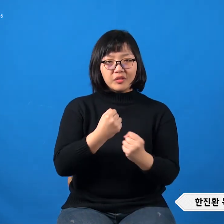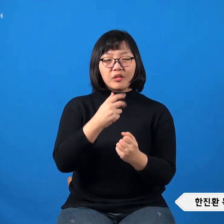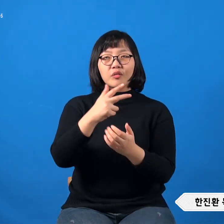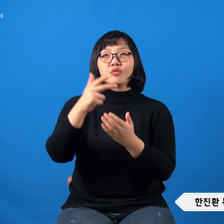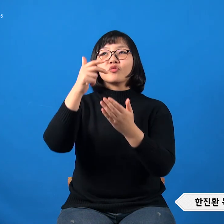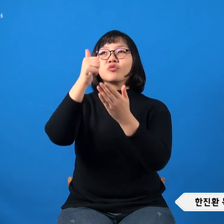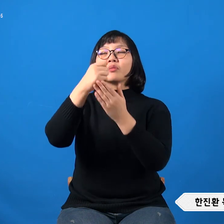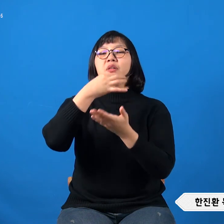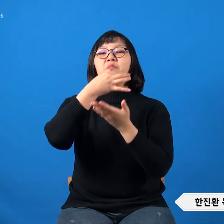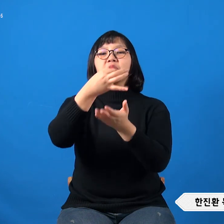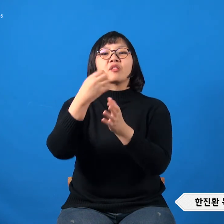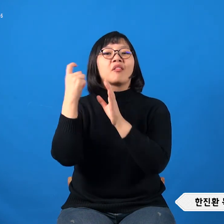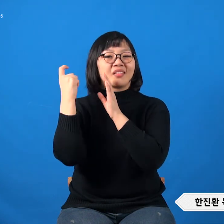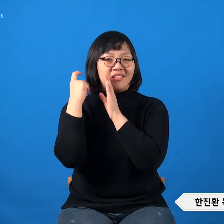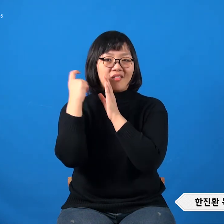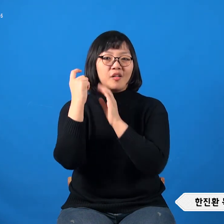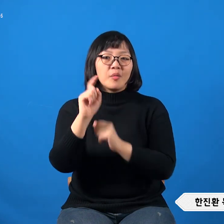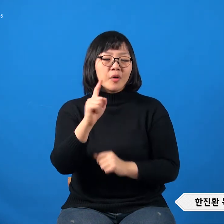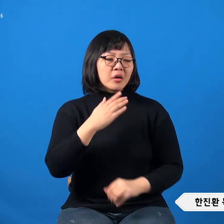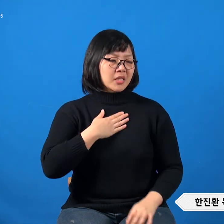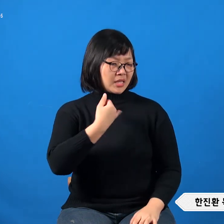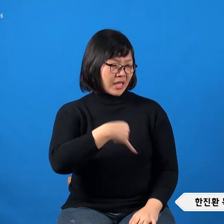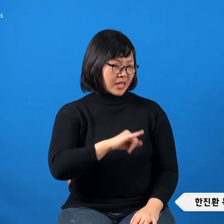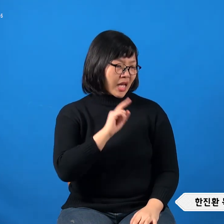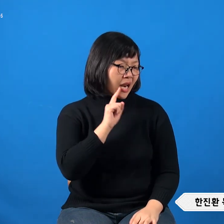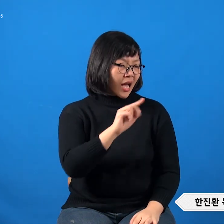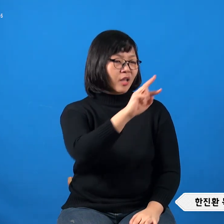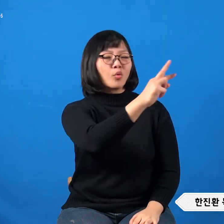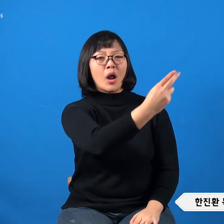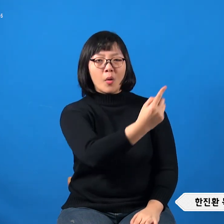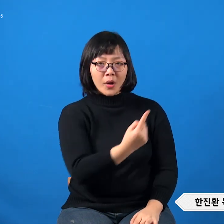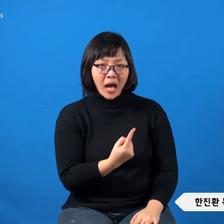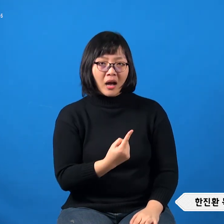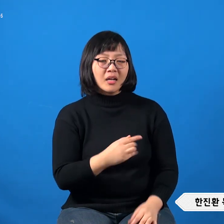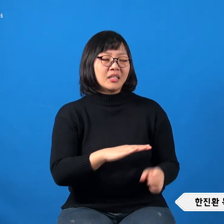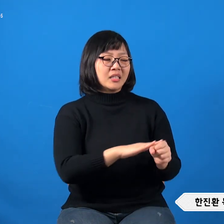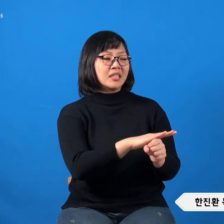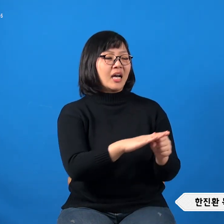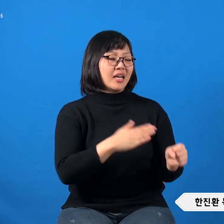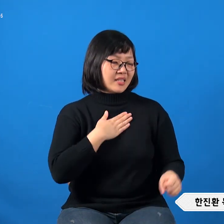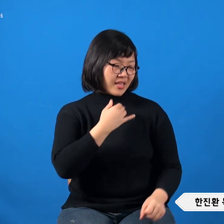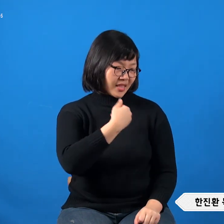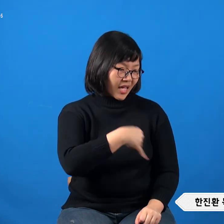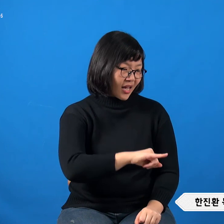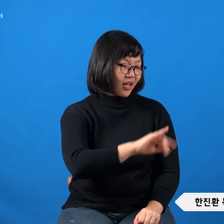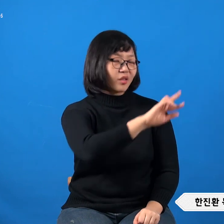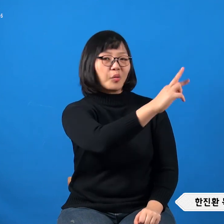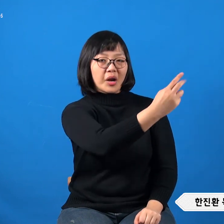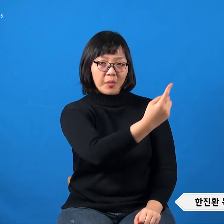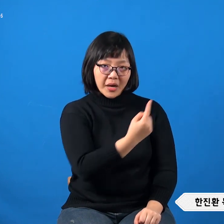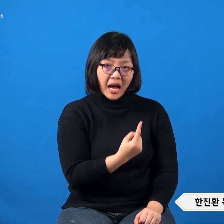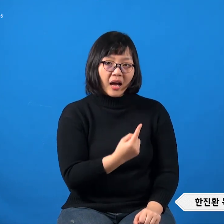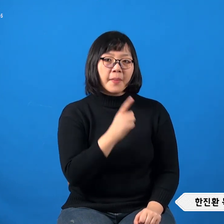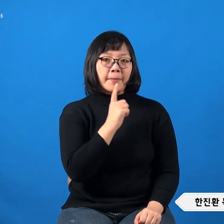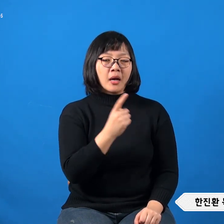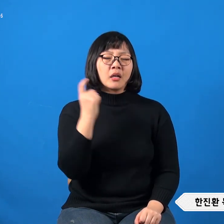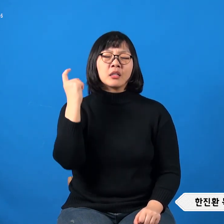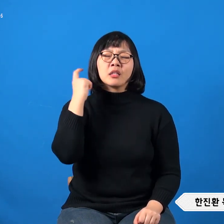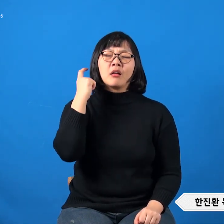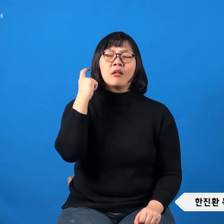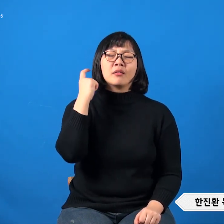들은 것입니다. 내 딸아, 돌아오라. 사랑하는 내 딸아, 이제 돌아오너라. 그 음성을 들은